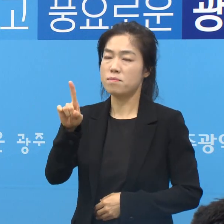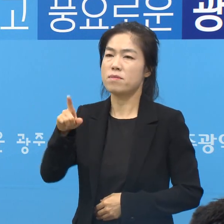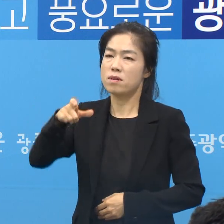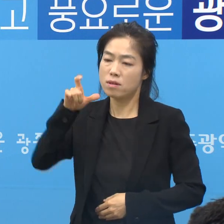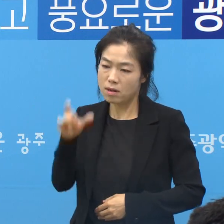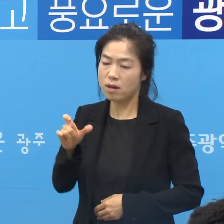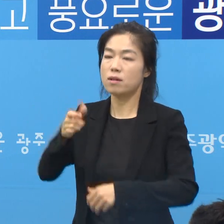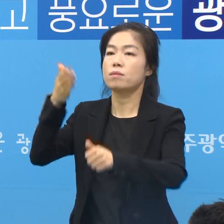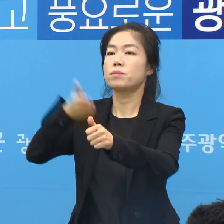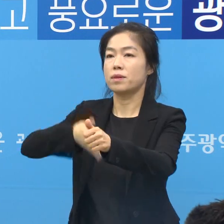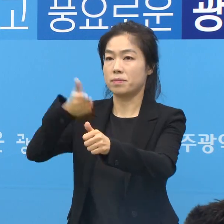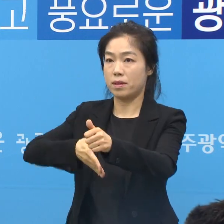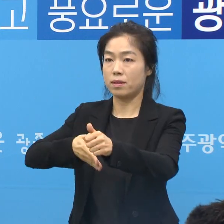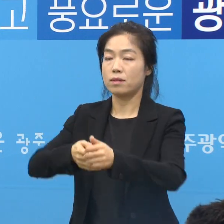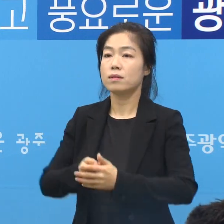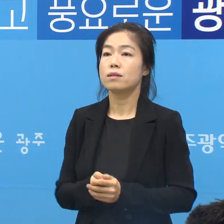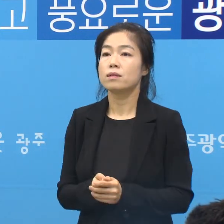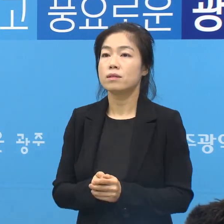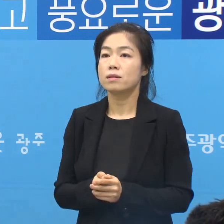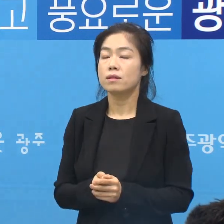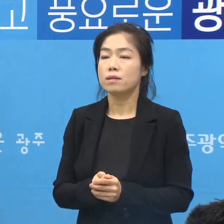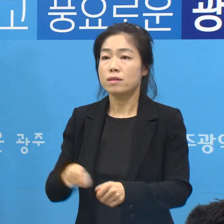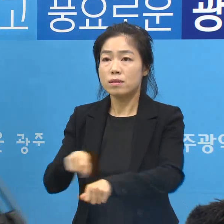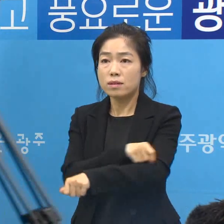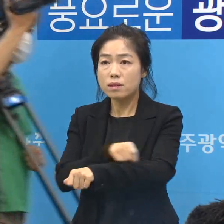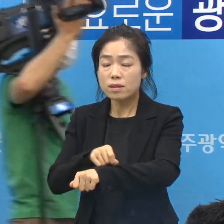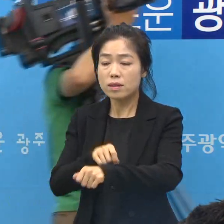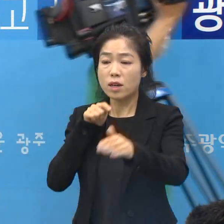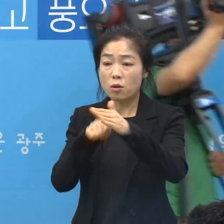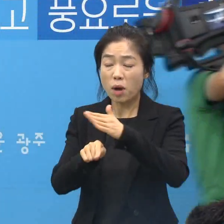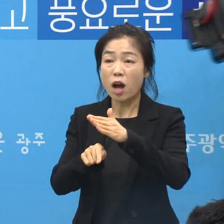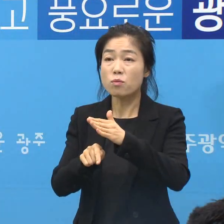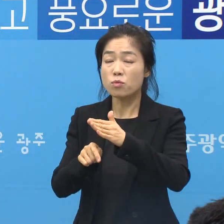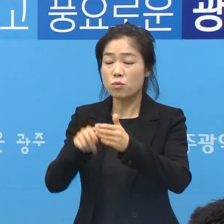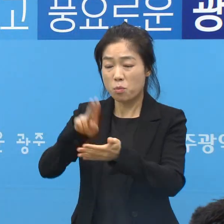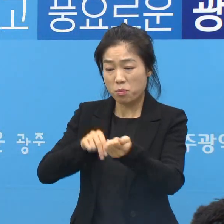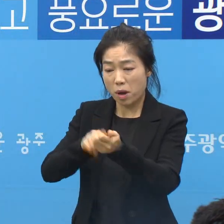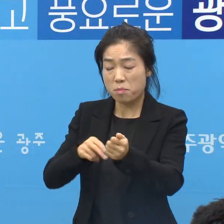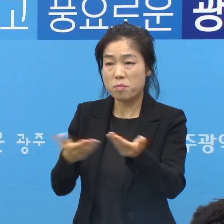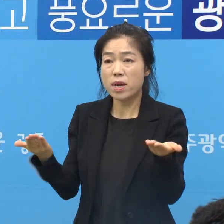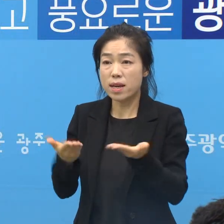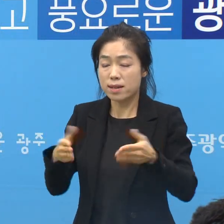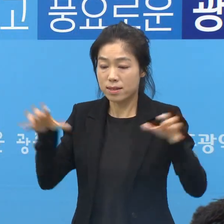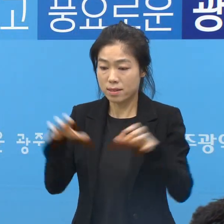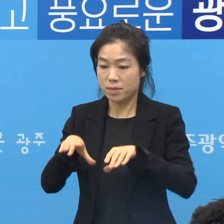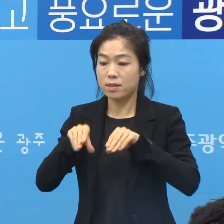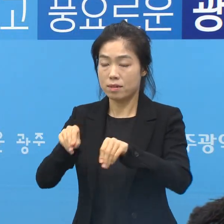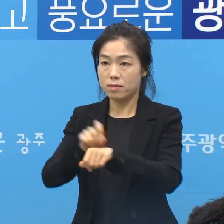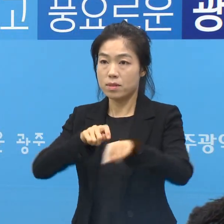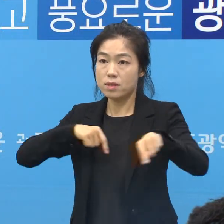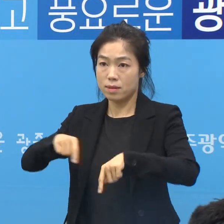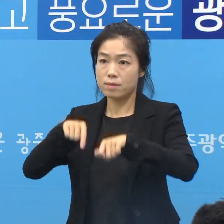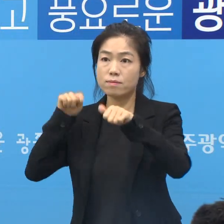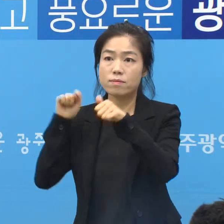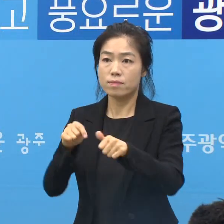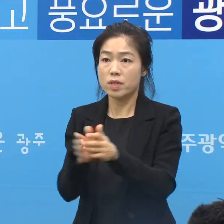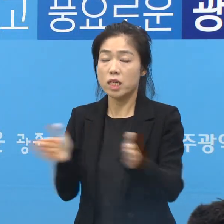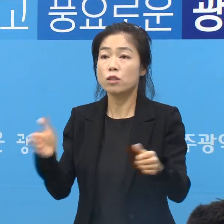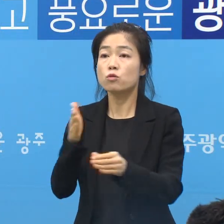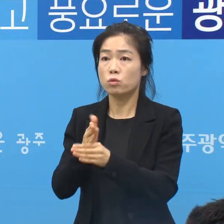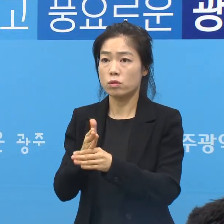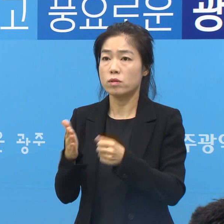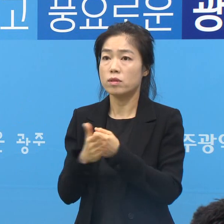강력히 공고합니다. 특히 방문 판매업의 경우 집합금지 행정조치가 시행되고